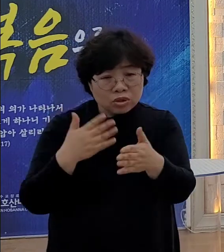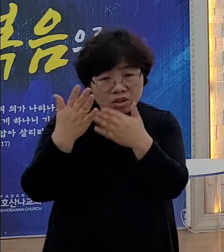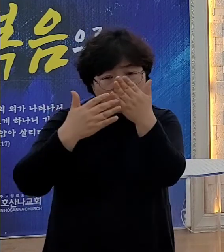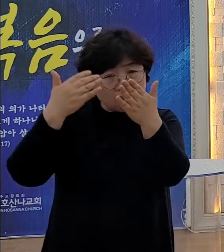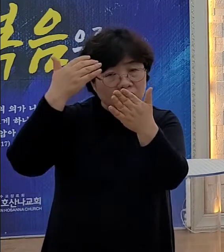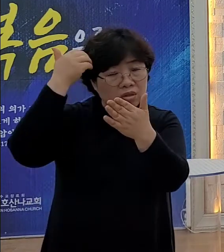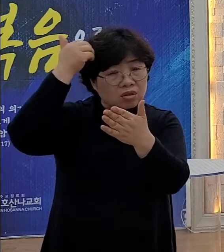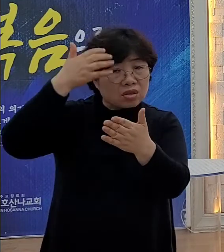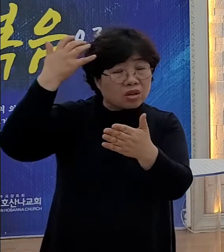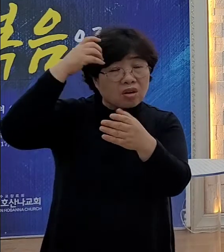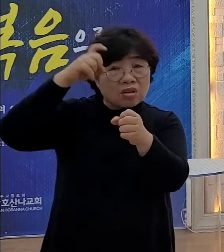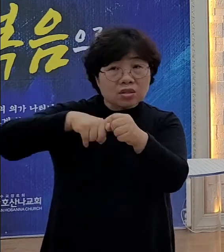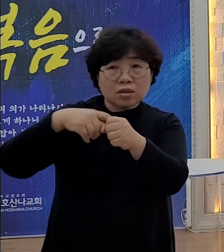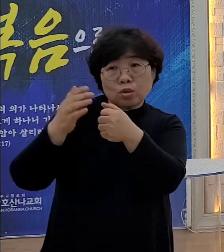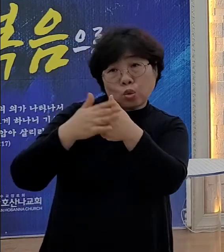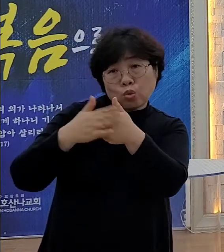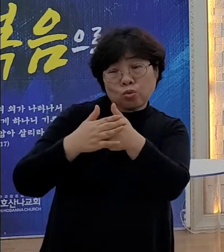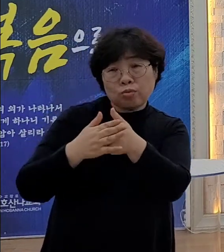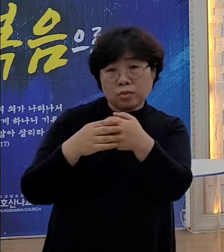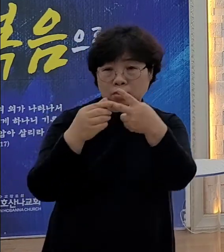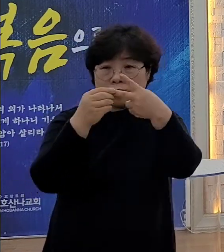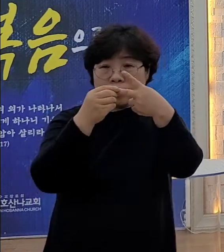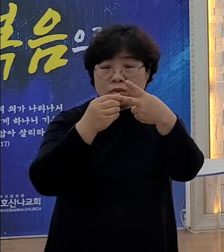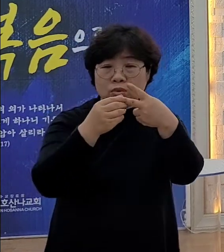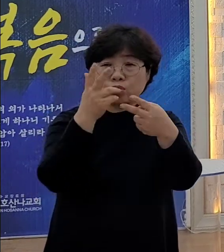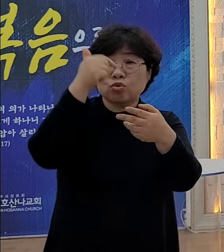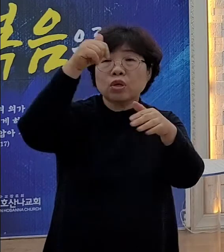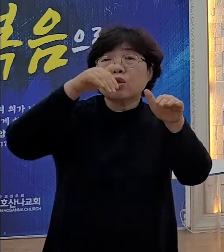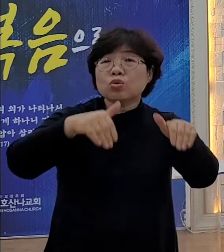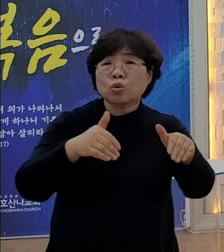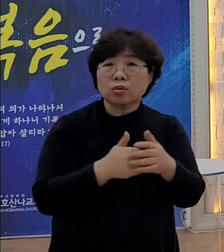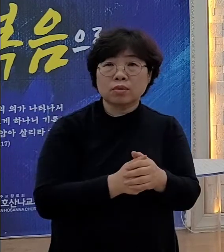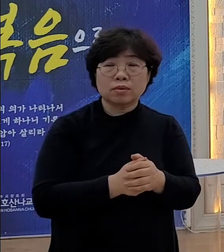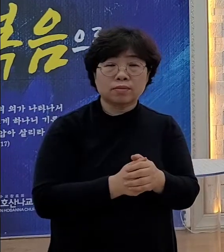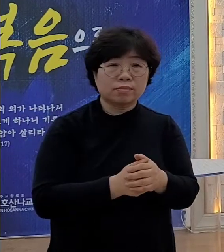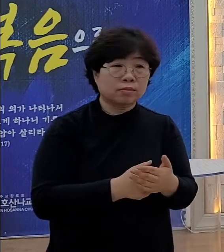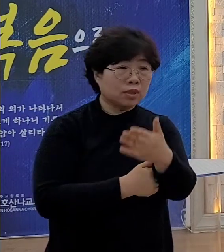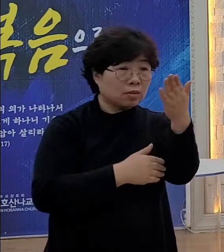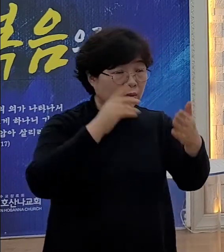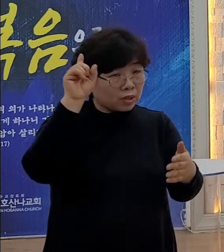예를 들면 다윗이 영적으로 어두워져 가지고